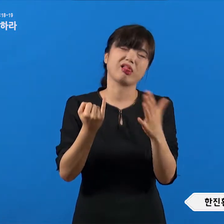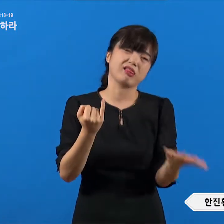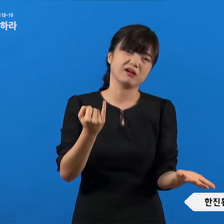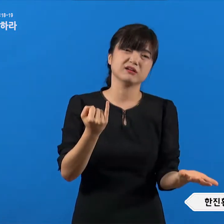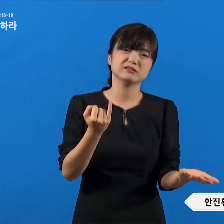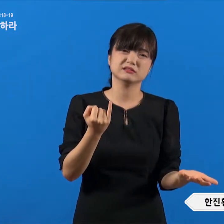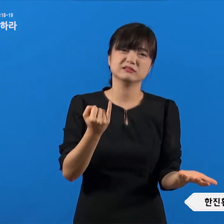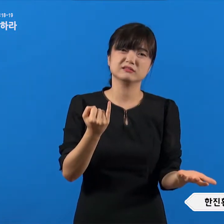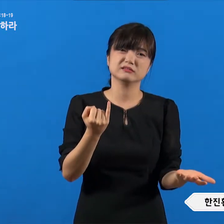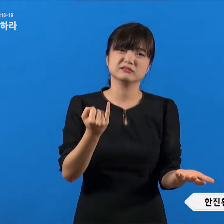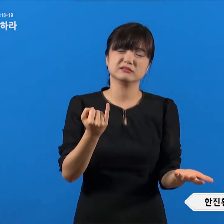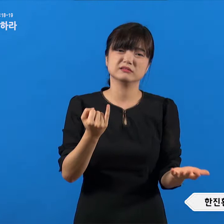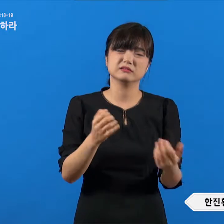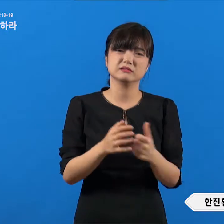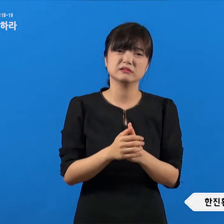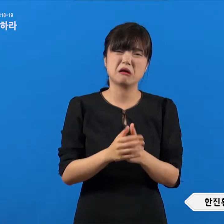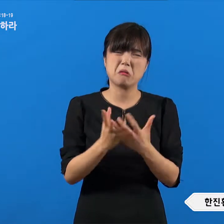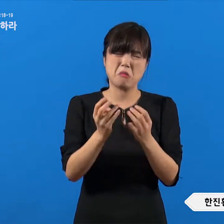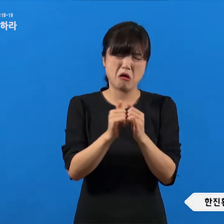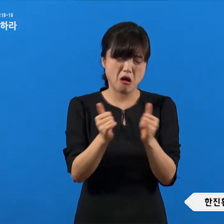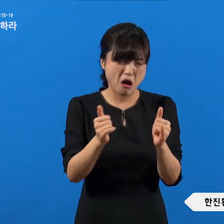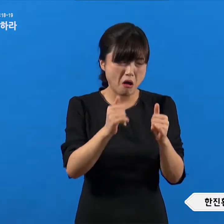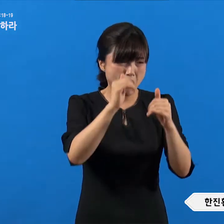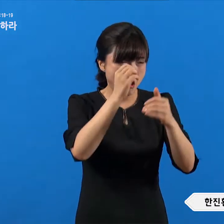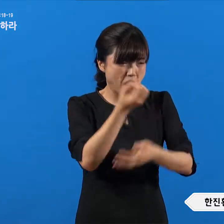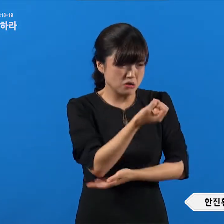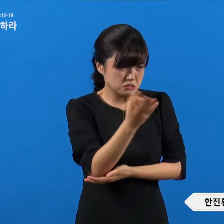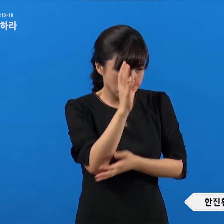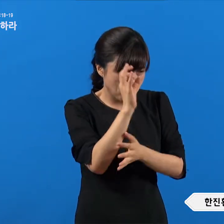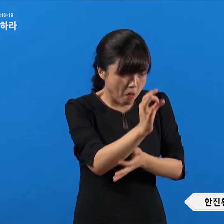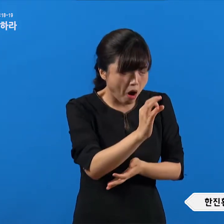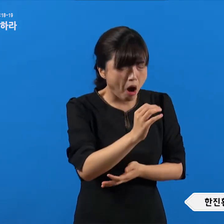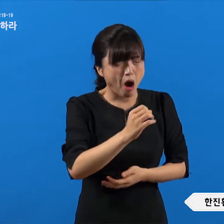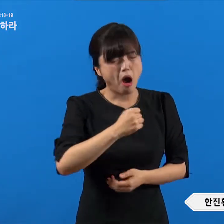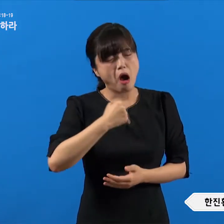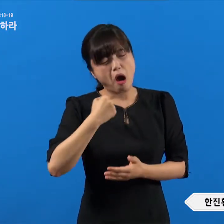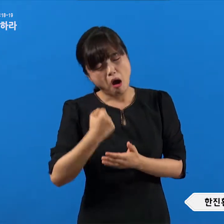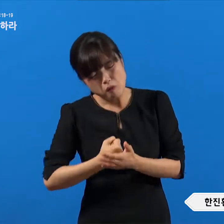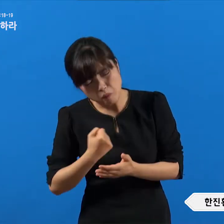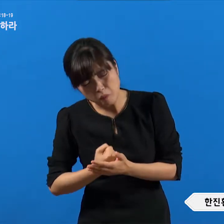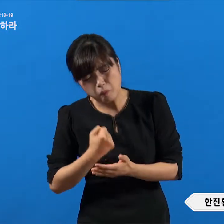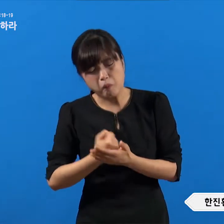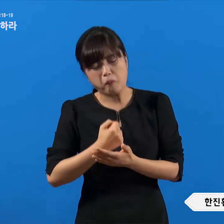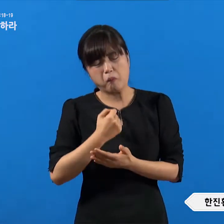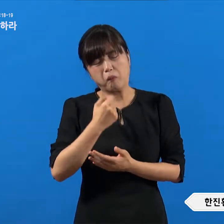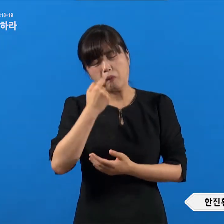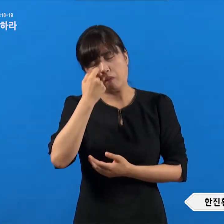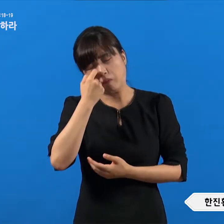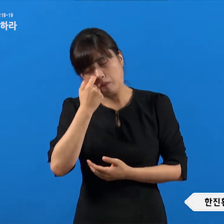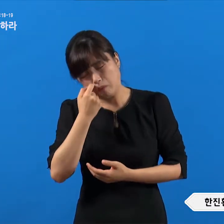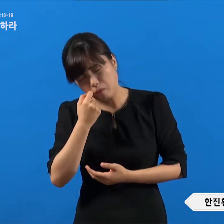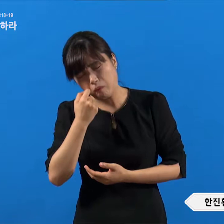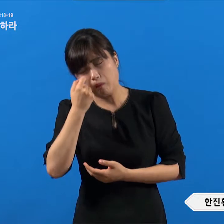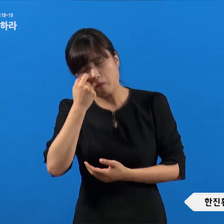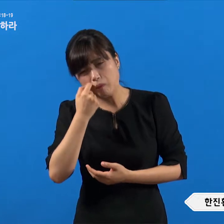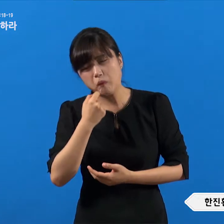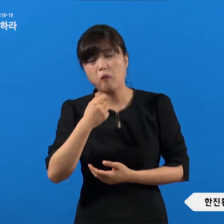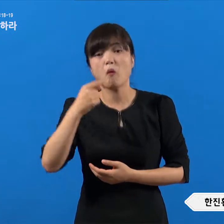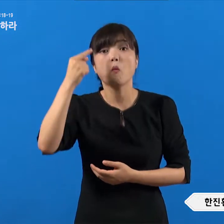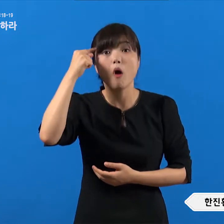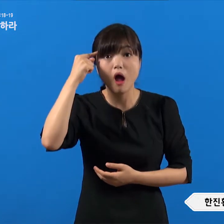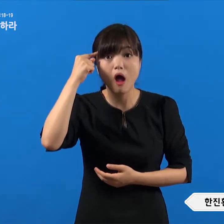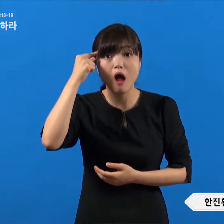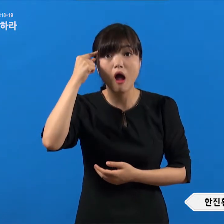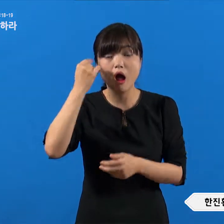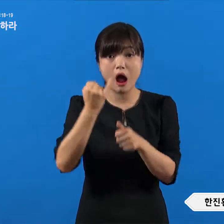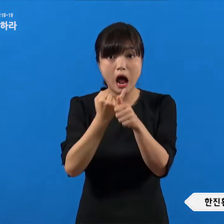사라졌습니다. 많은 사람들이 그 기사를 읽으면서 눈시울을 붉혔습니다.